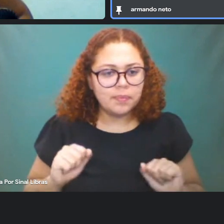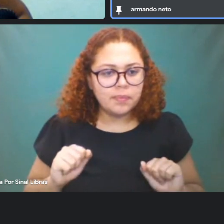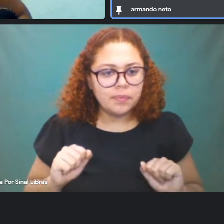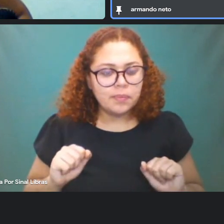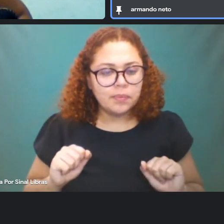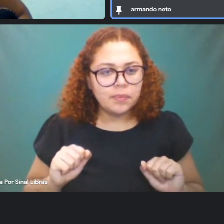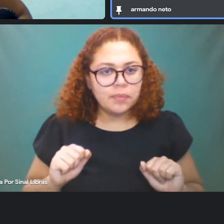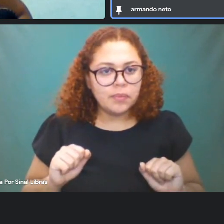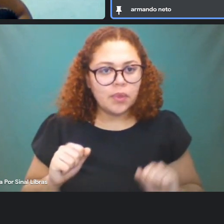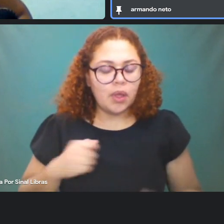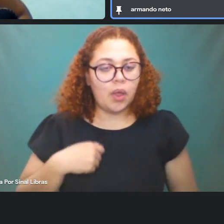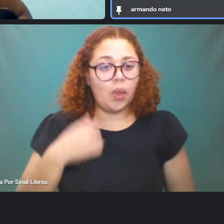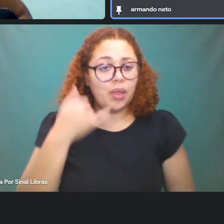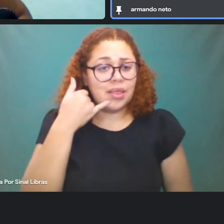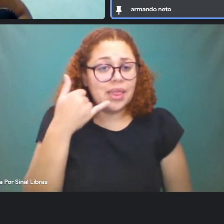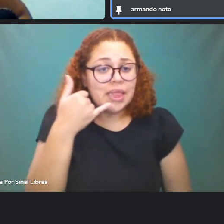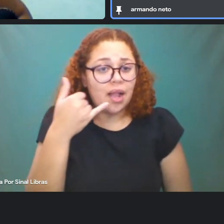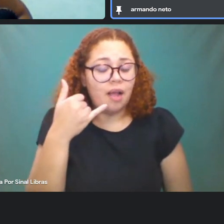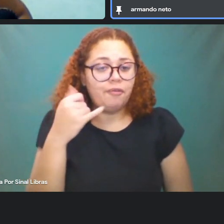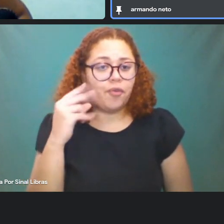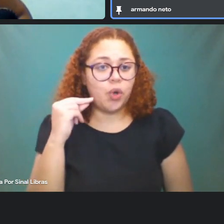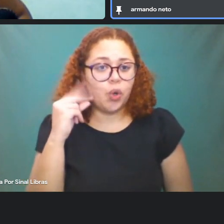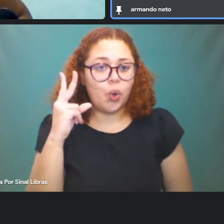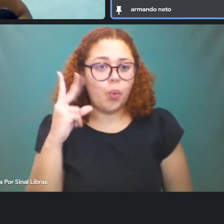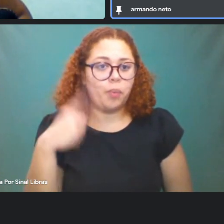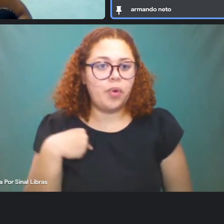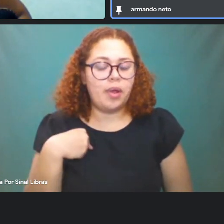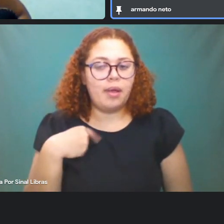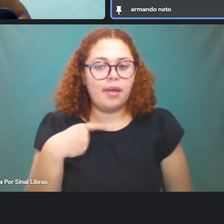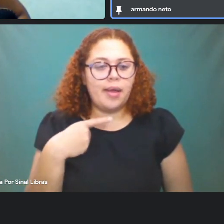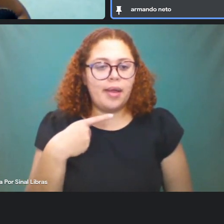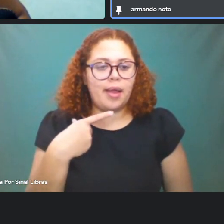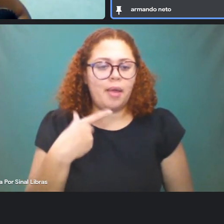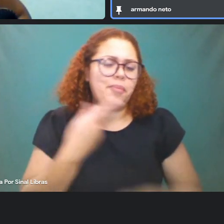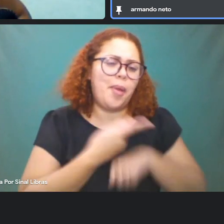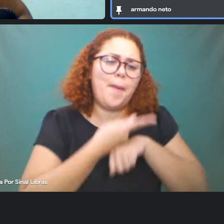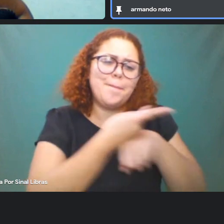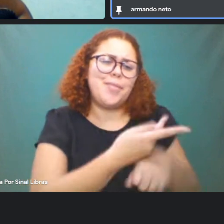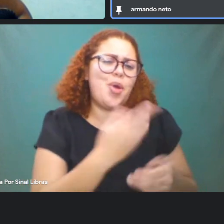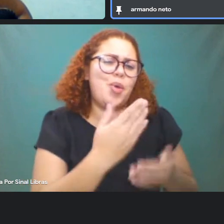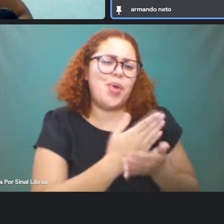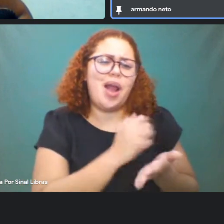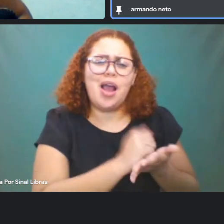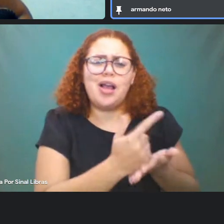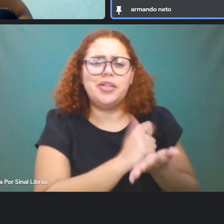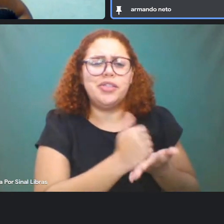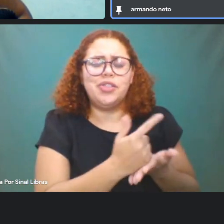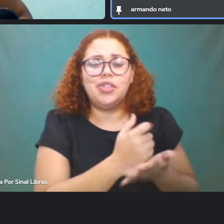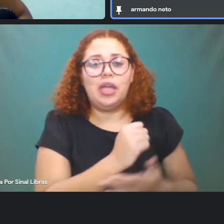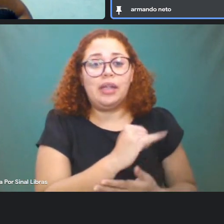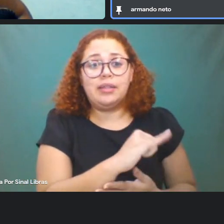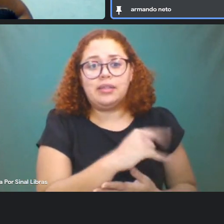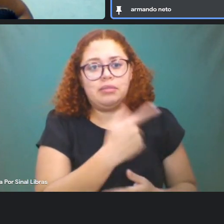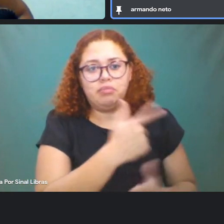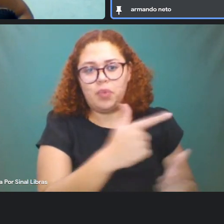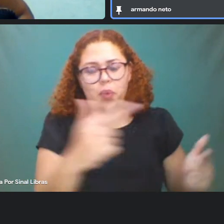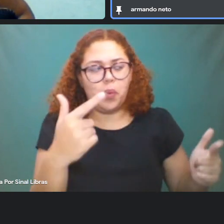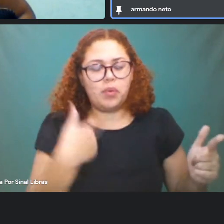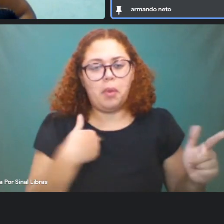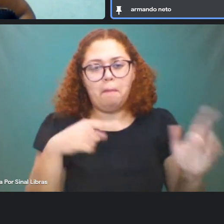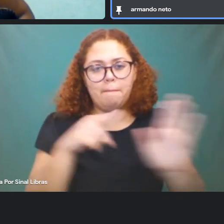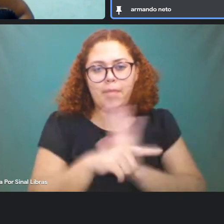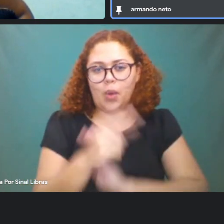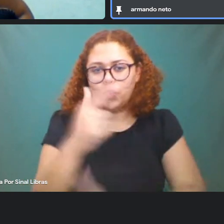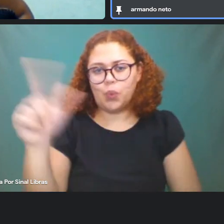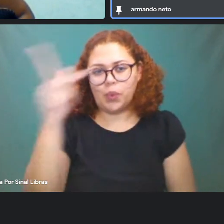O telefone eu tenho na minha agenda, eu ainda vou ter que procurar, nem sei se tem ainda, mas se não tiver, eu pergunto a outra pessoa, entendeu? O telefone eu não sei de